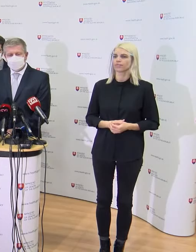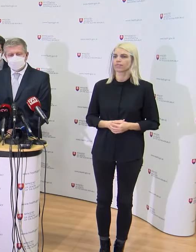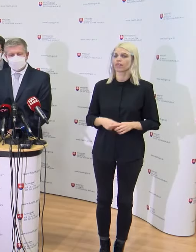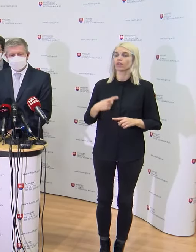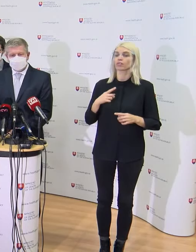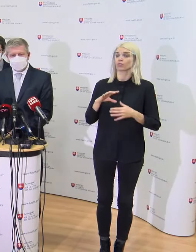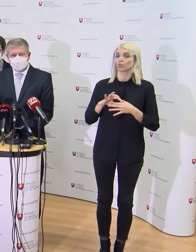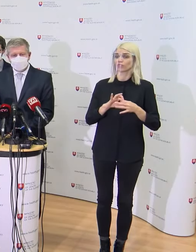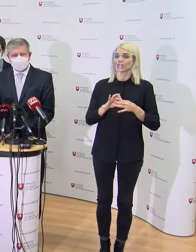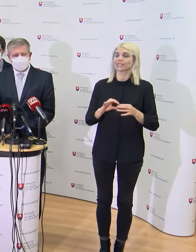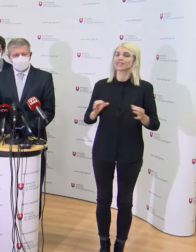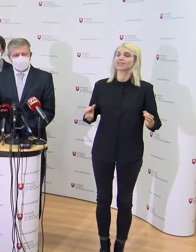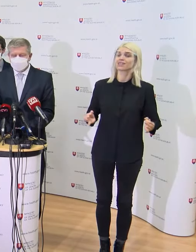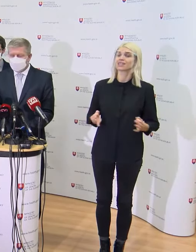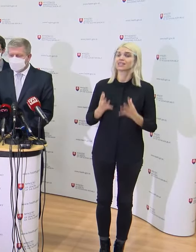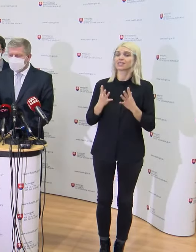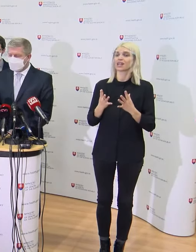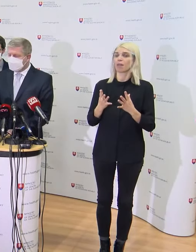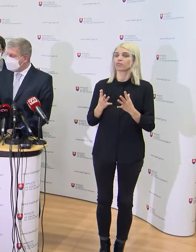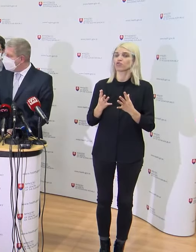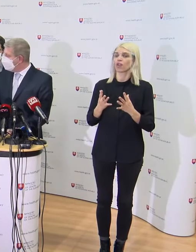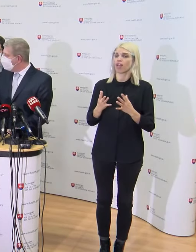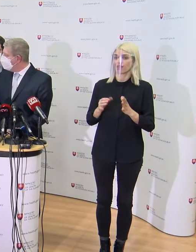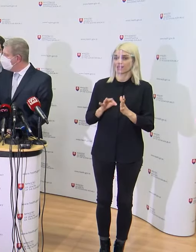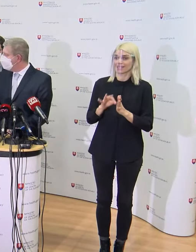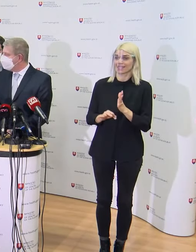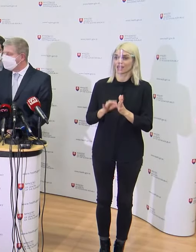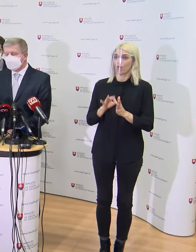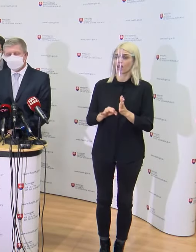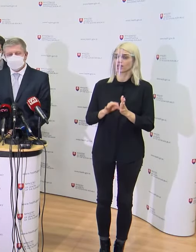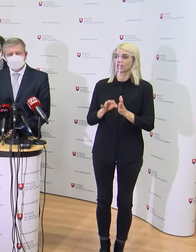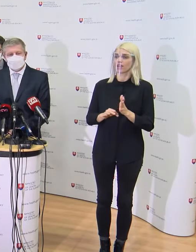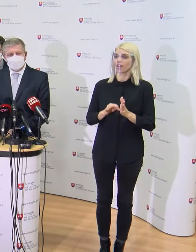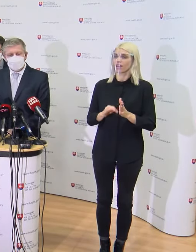výraznejšiemu zlepšeniu dodržovania protipandemických opatrení v